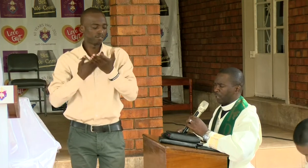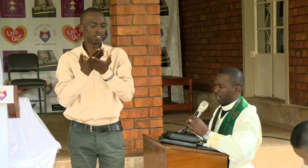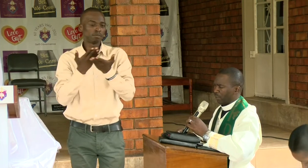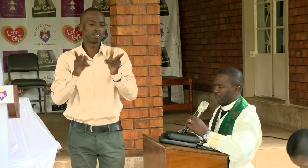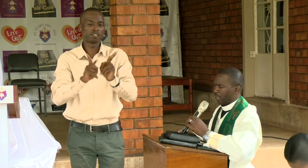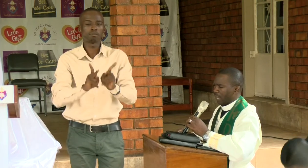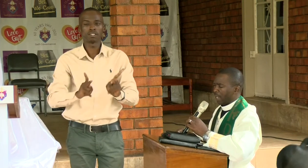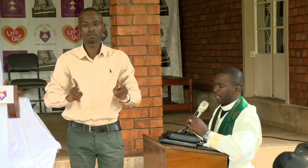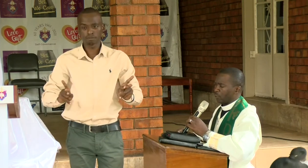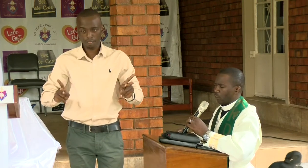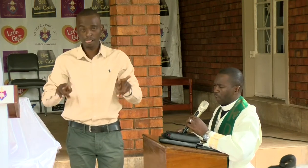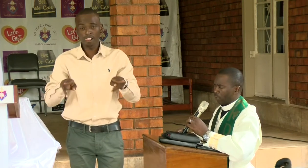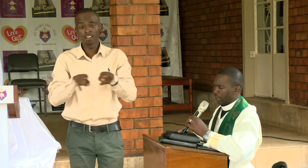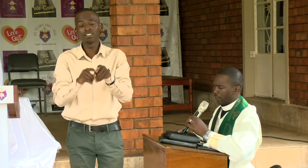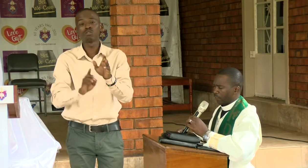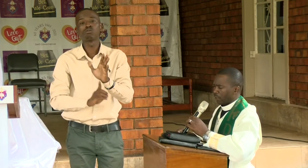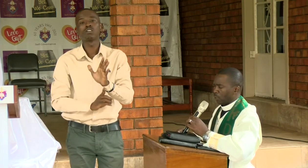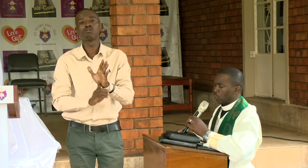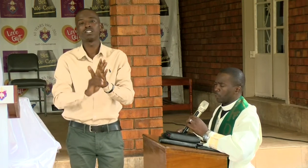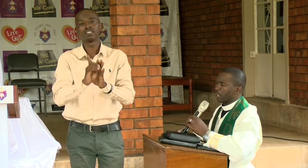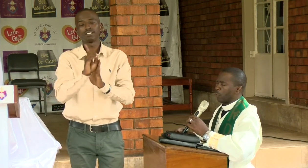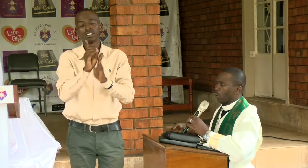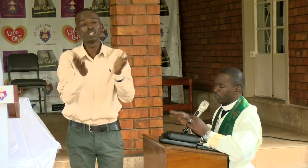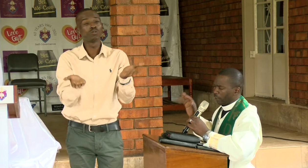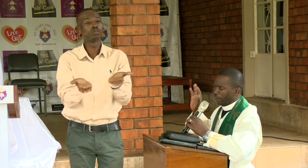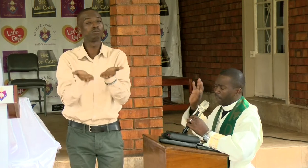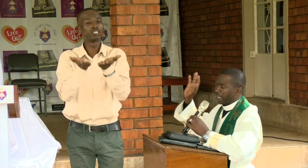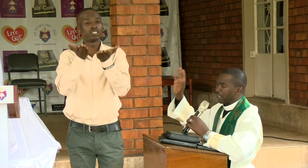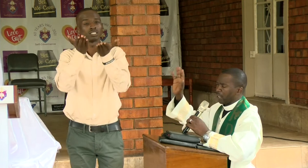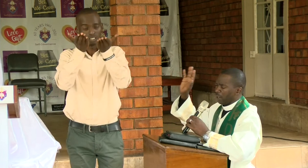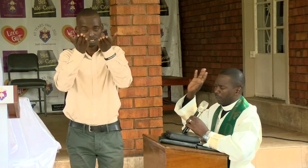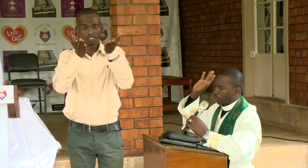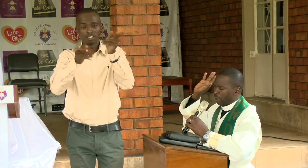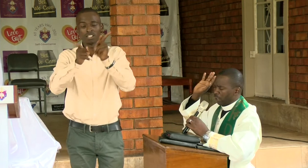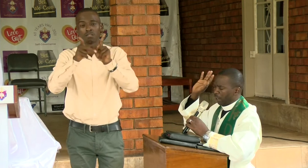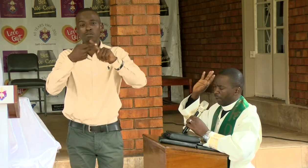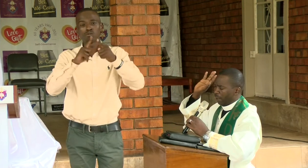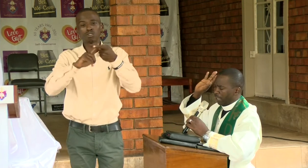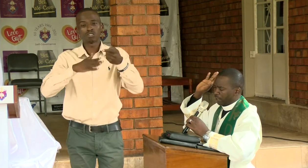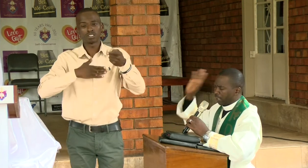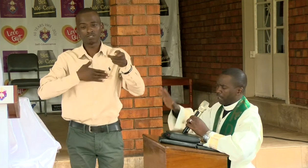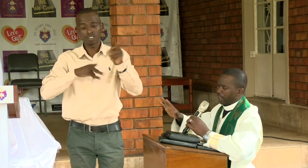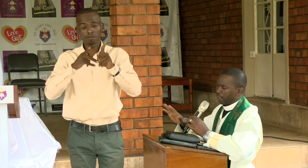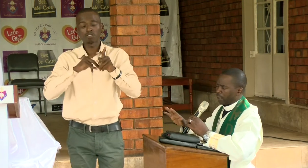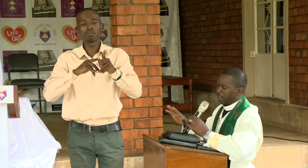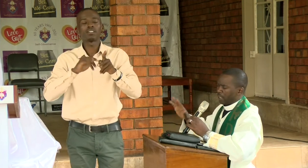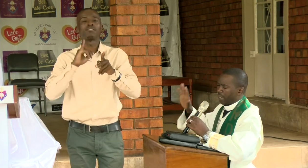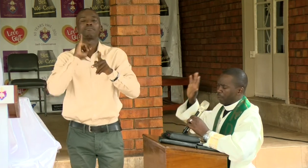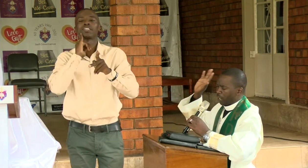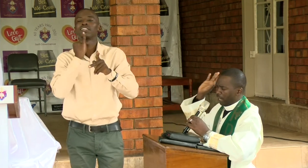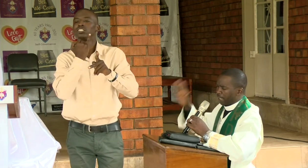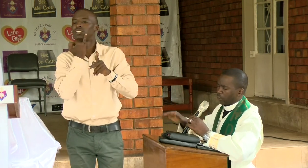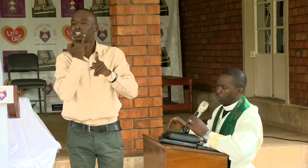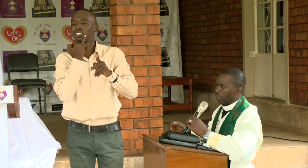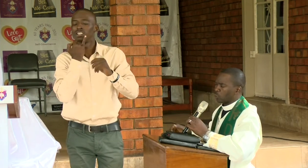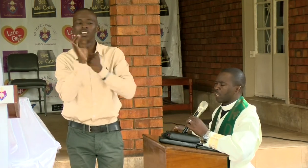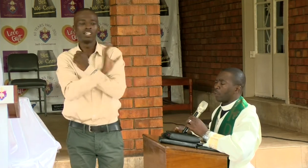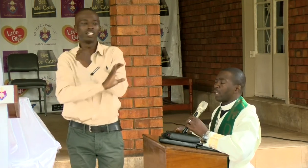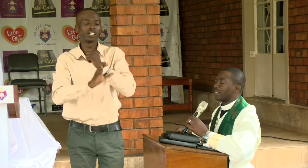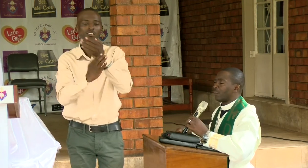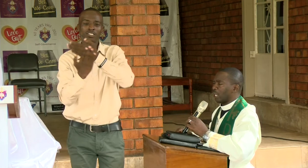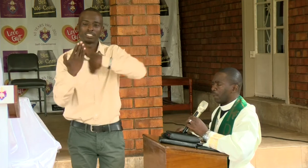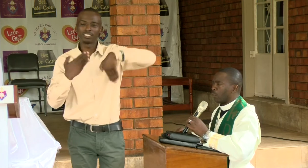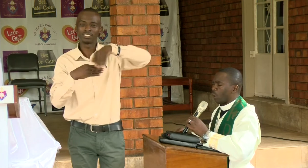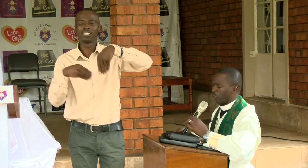libeere n'emirembe ate alikulaakulane. Tuyimusize mikwano gyaffe abali mu Isirayiri n'amawanga geetolodde,